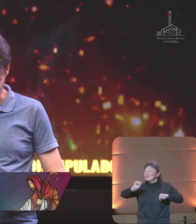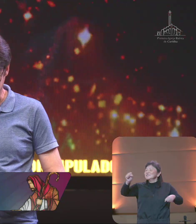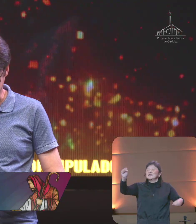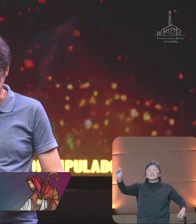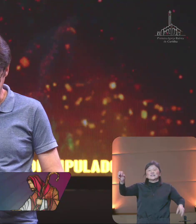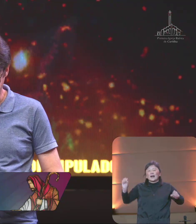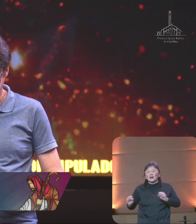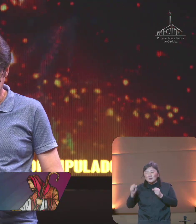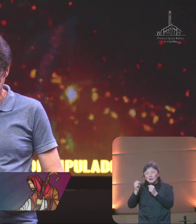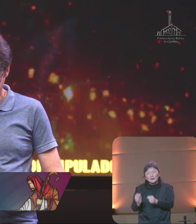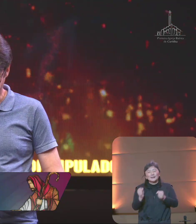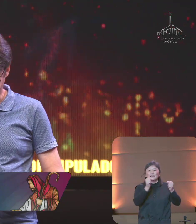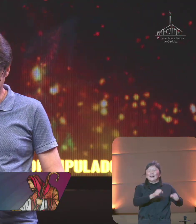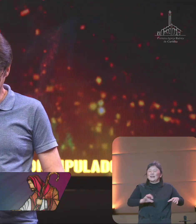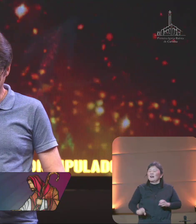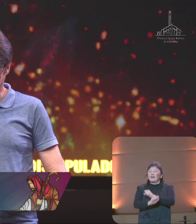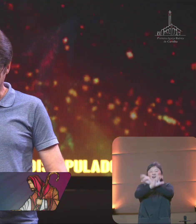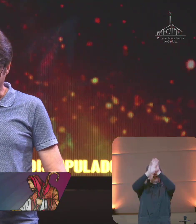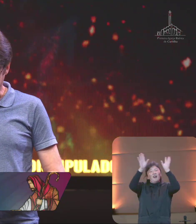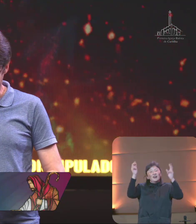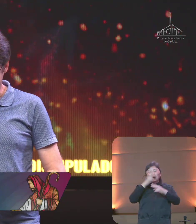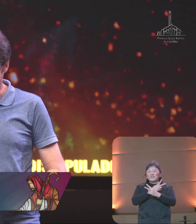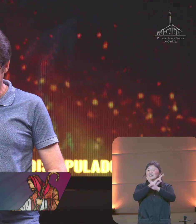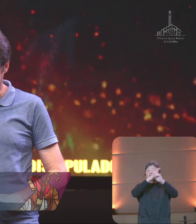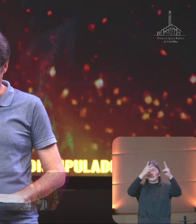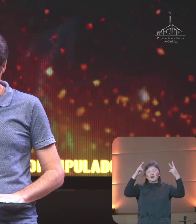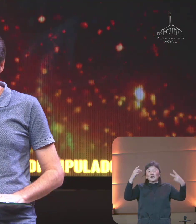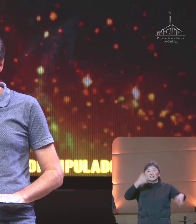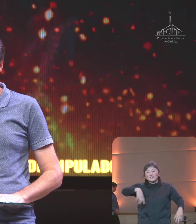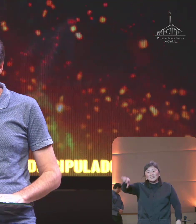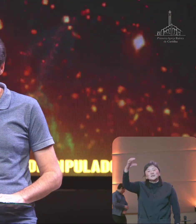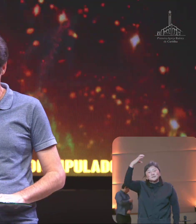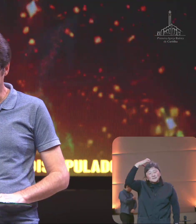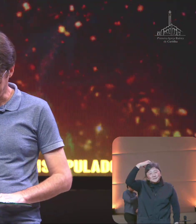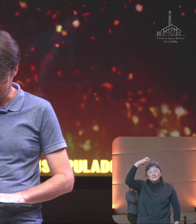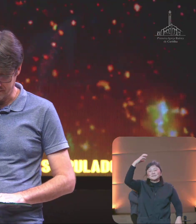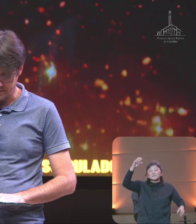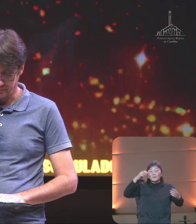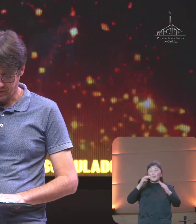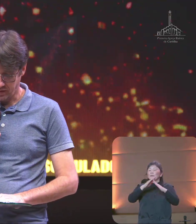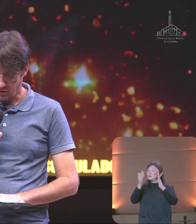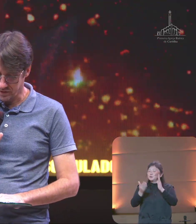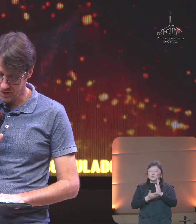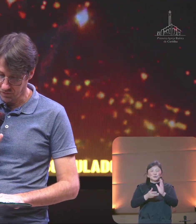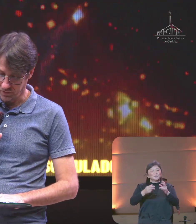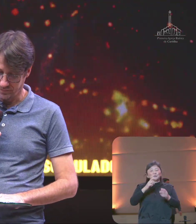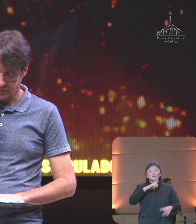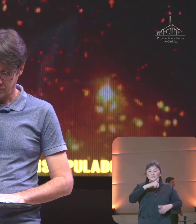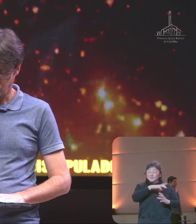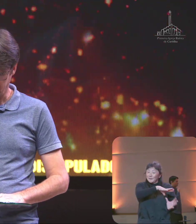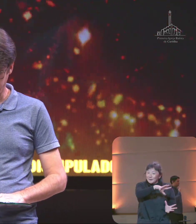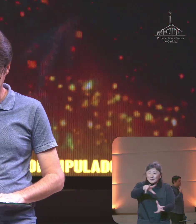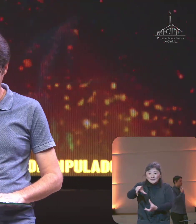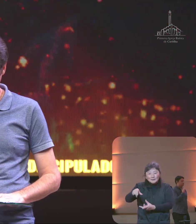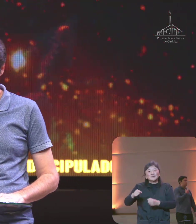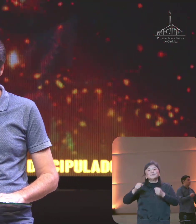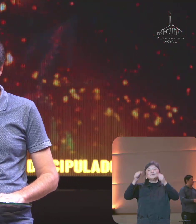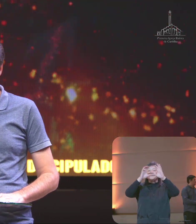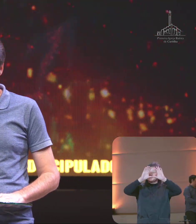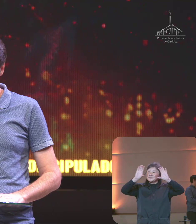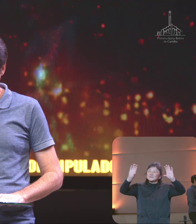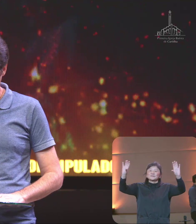e a majestade, porque tudo quanto há no céu e na terra, a Ti pertence. Ó Senhor, o reino é